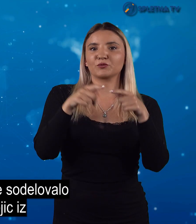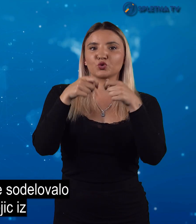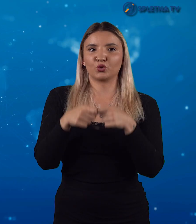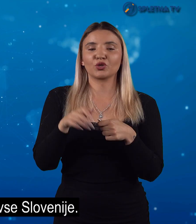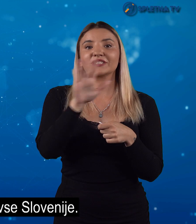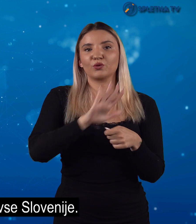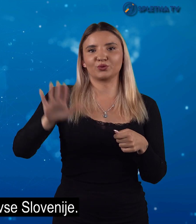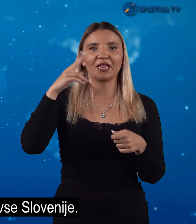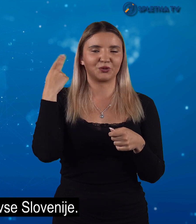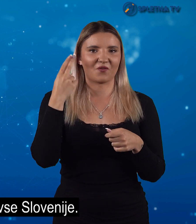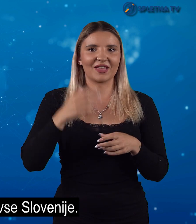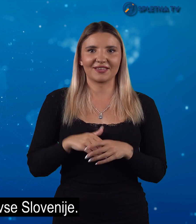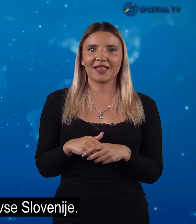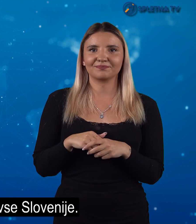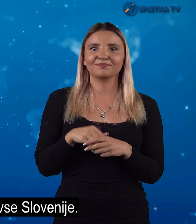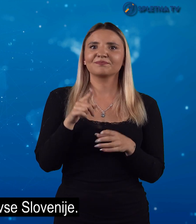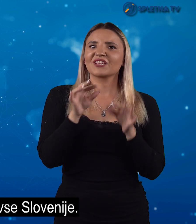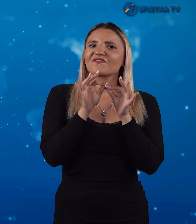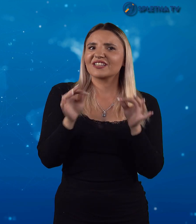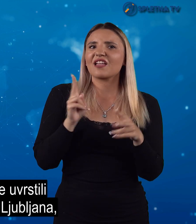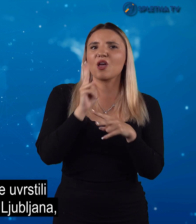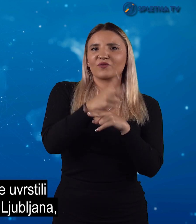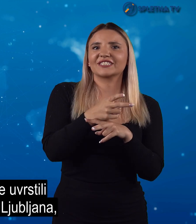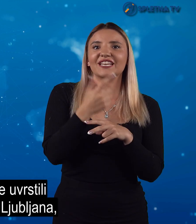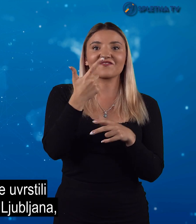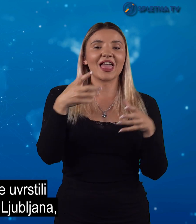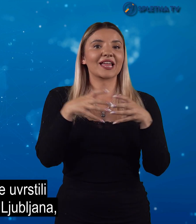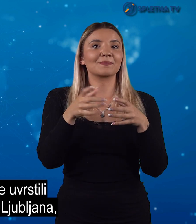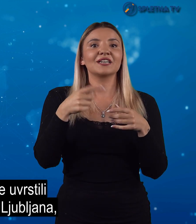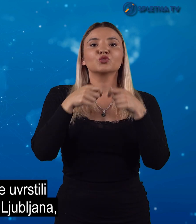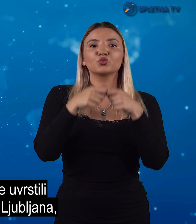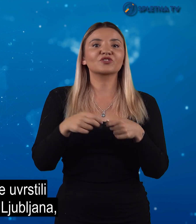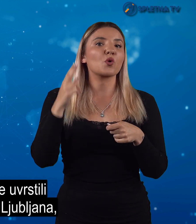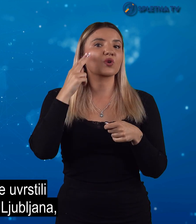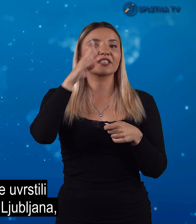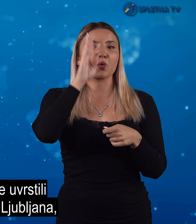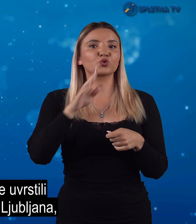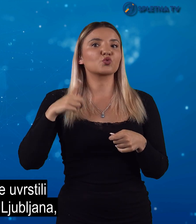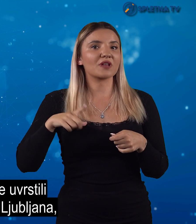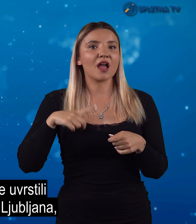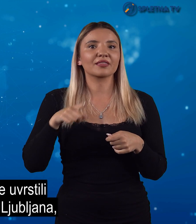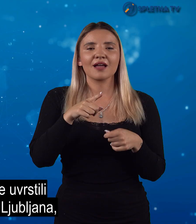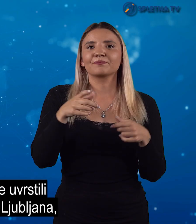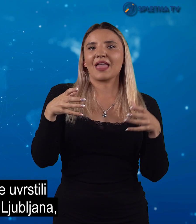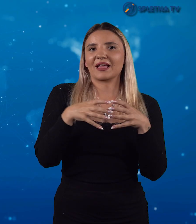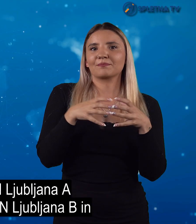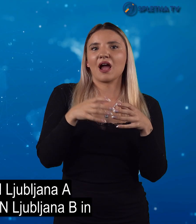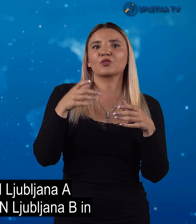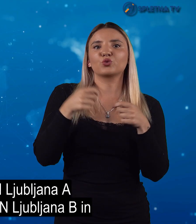iz 7 društev iz vse Slovenije. V finale sta se uvrstili 2 ekipi DGN Ljubljana, kjer je